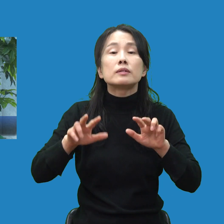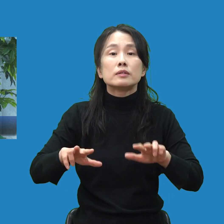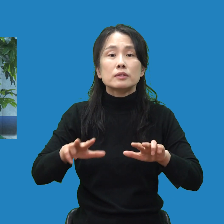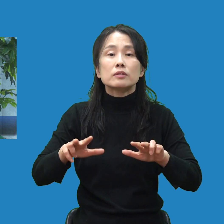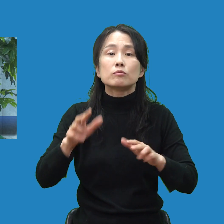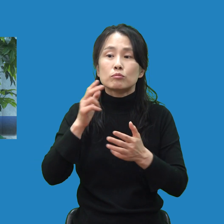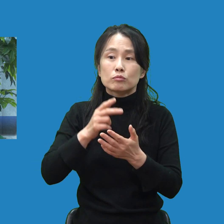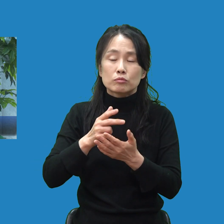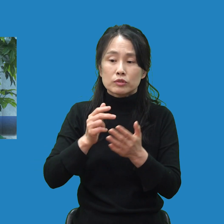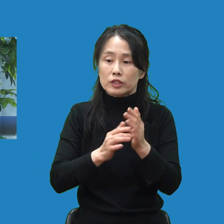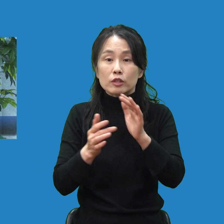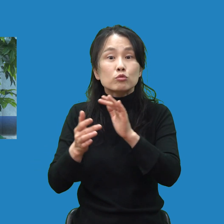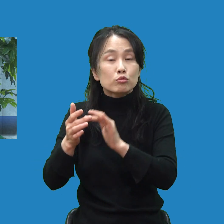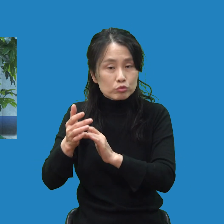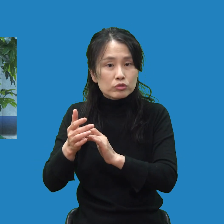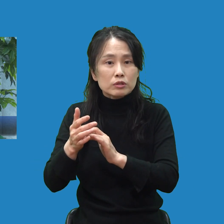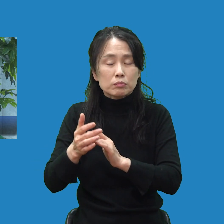주님이